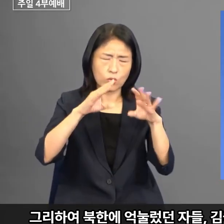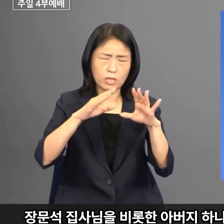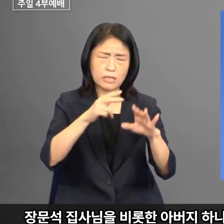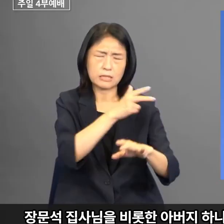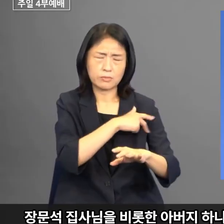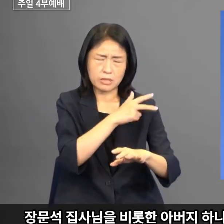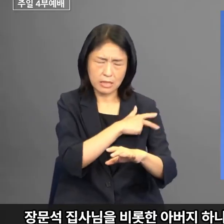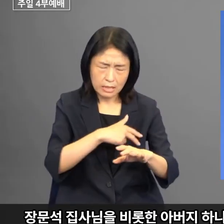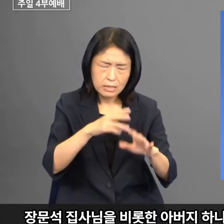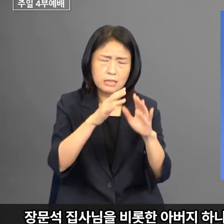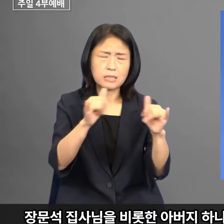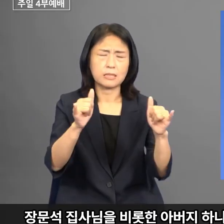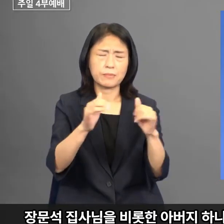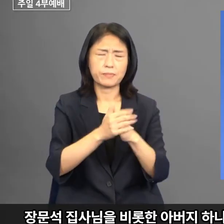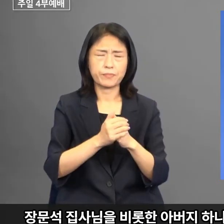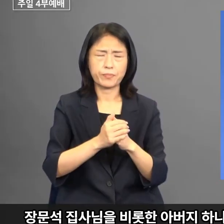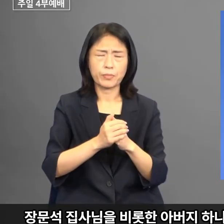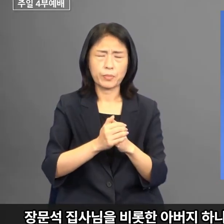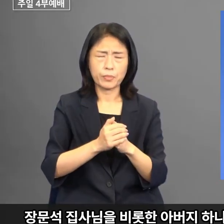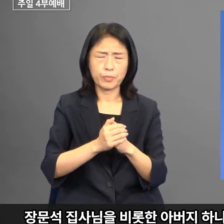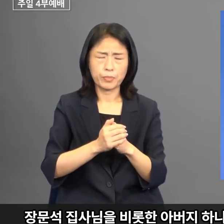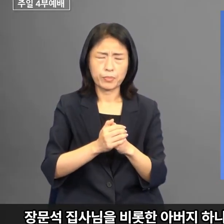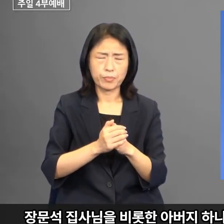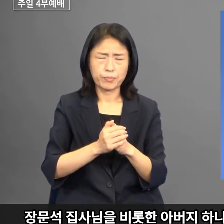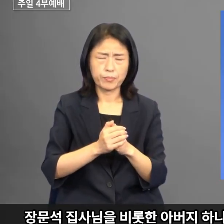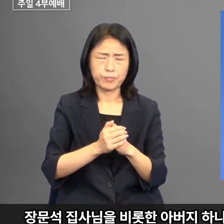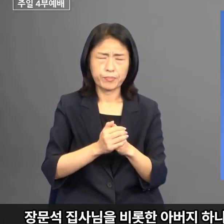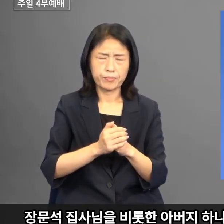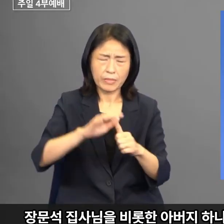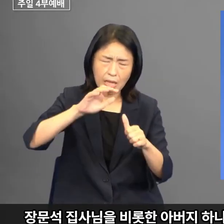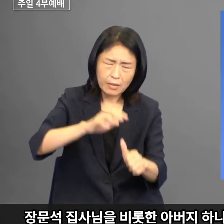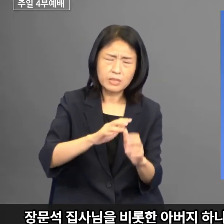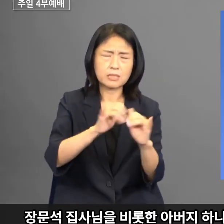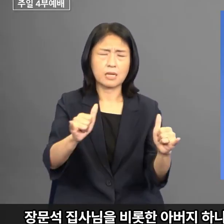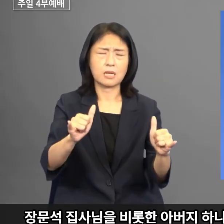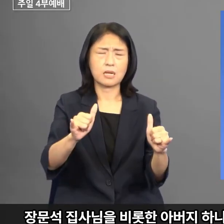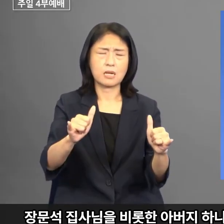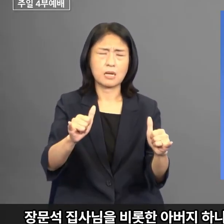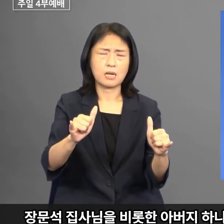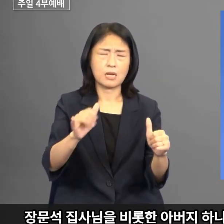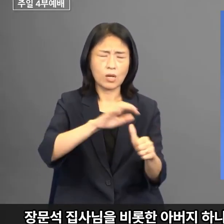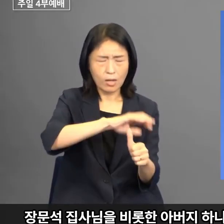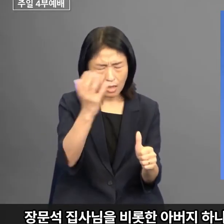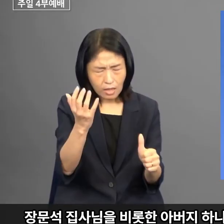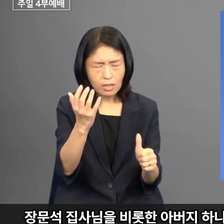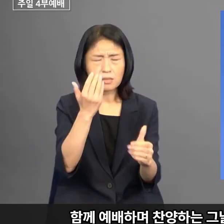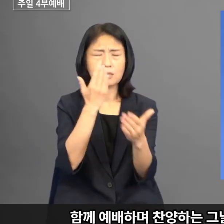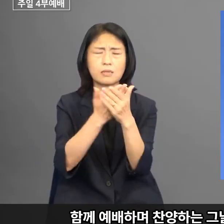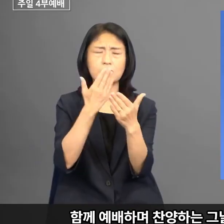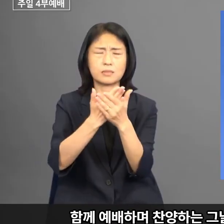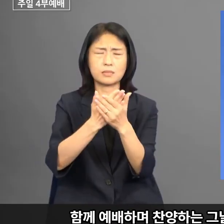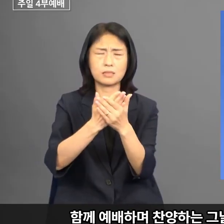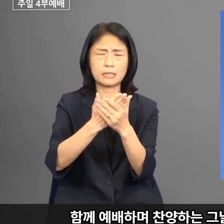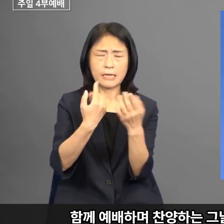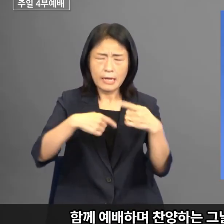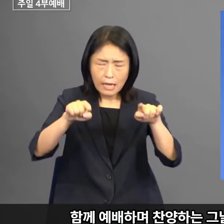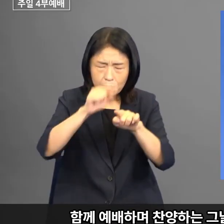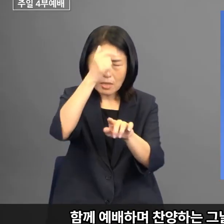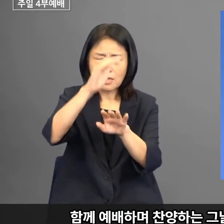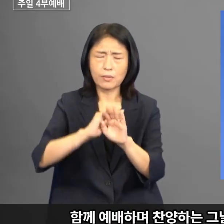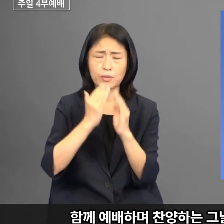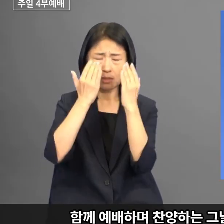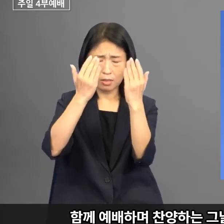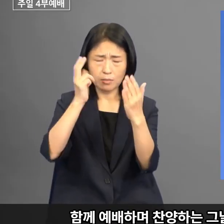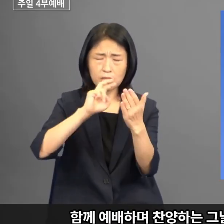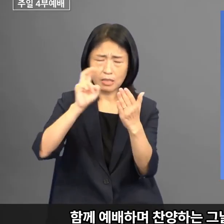선교사님, 장문석 집사님 비롯한 아버지 하나님, 압제된 자들을 속히 풀어 주시옵소서. 함께